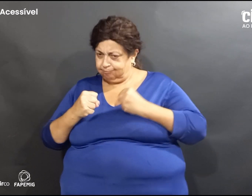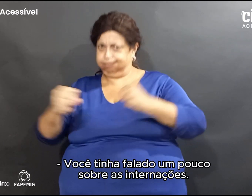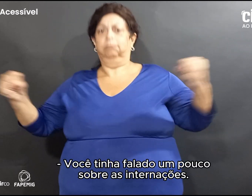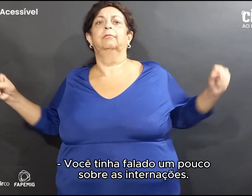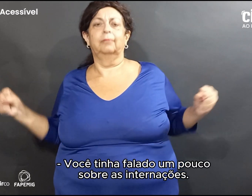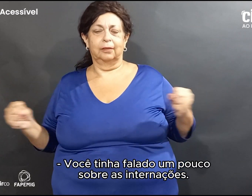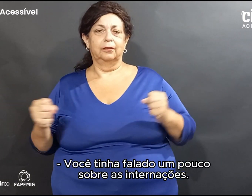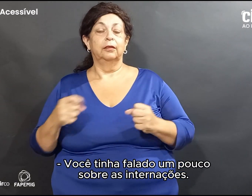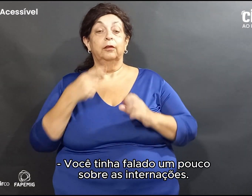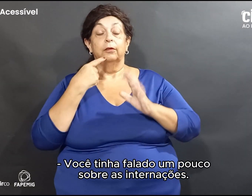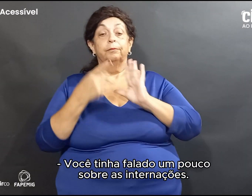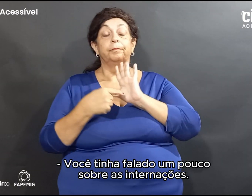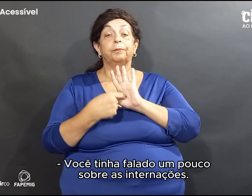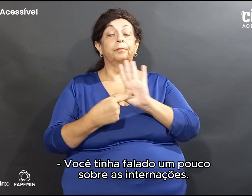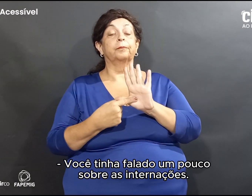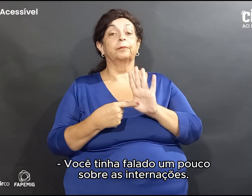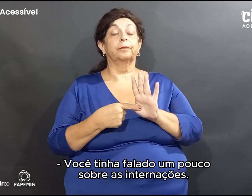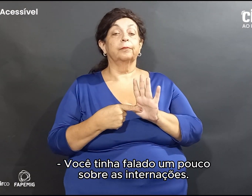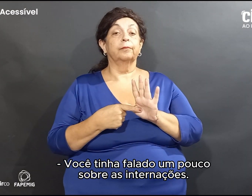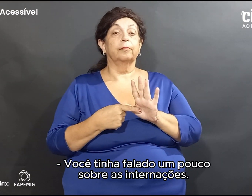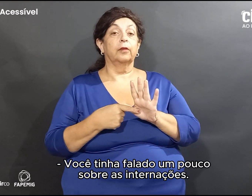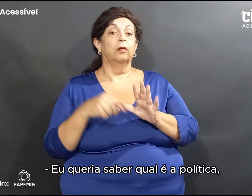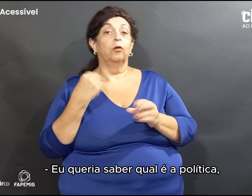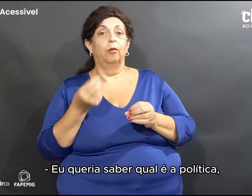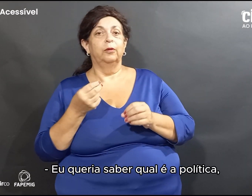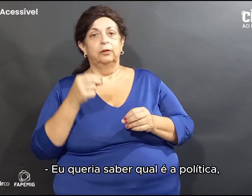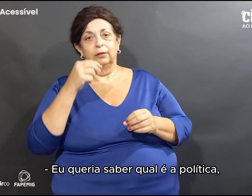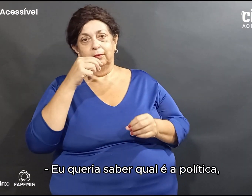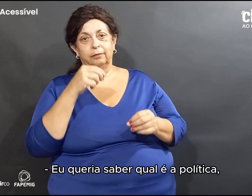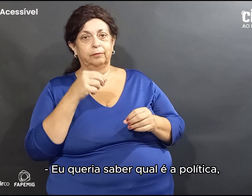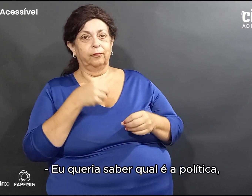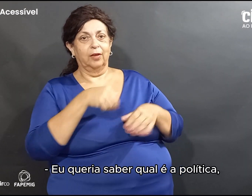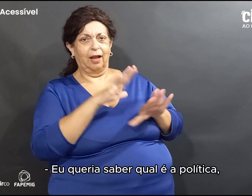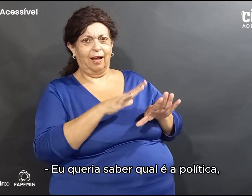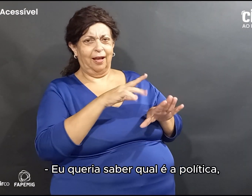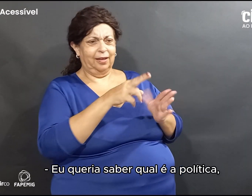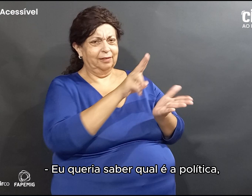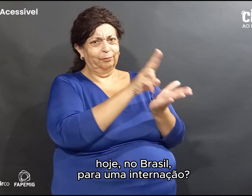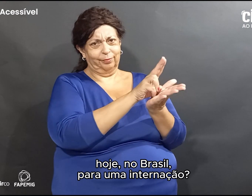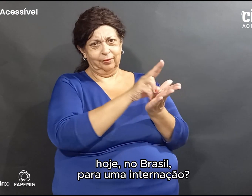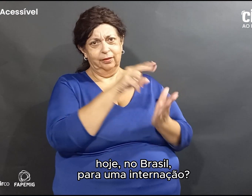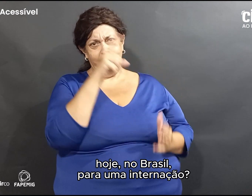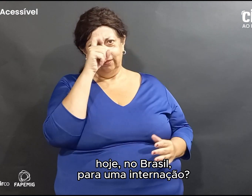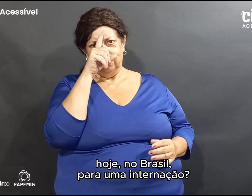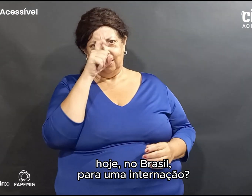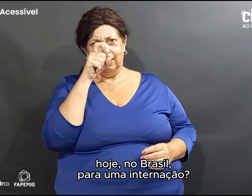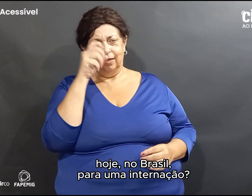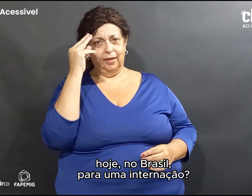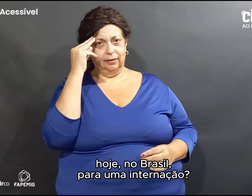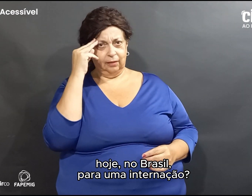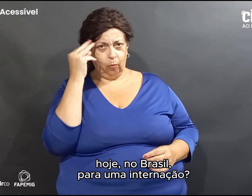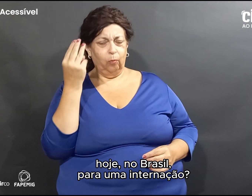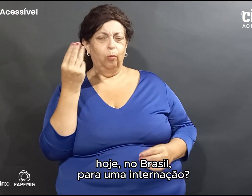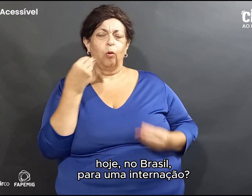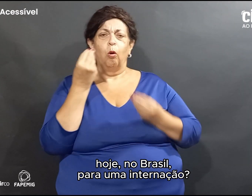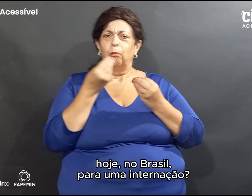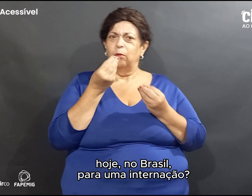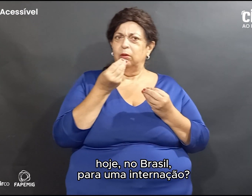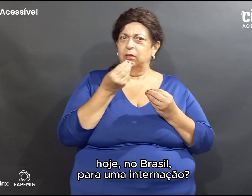Você tinha falado um pouco sobre as internações. Eu queria saber qual é a política hoje no Brasil para uma internação.